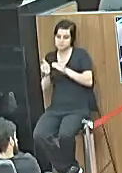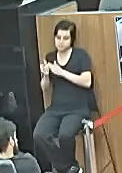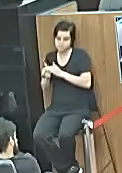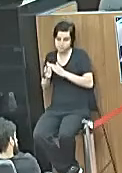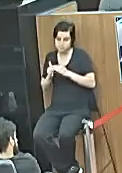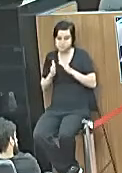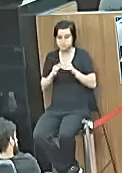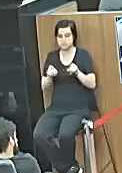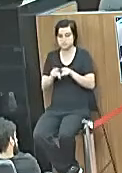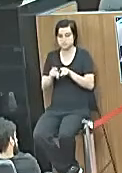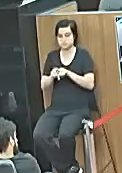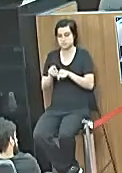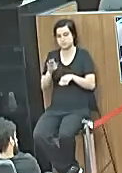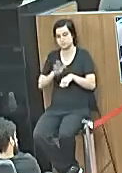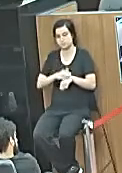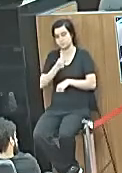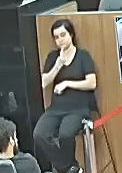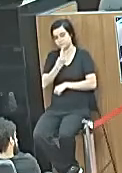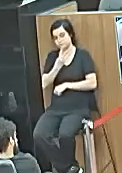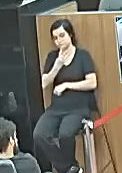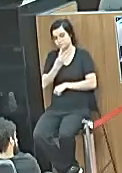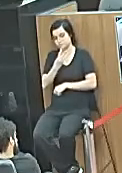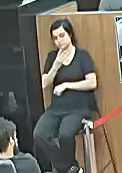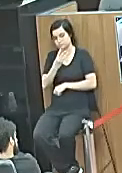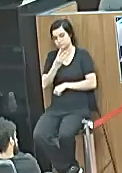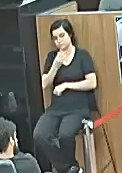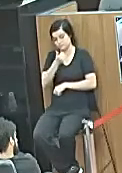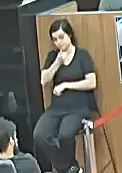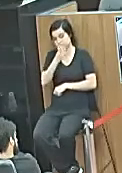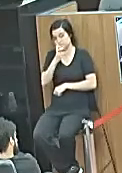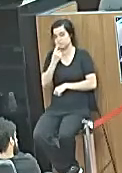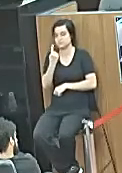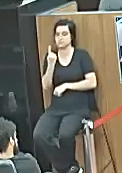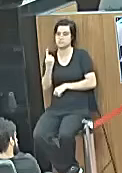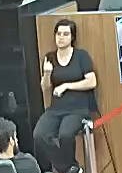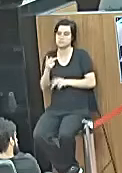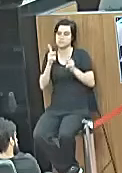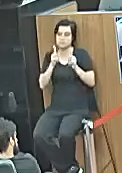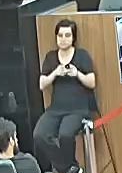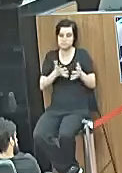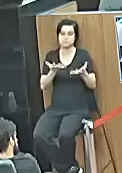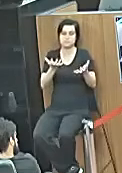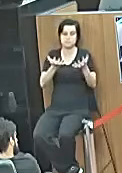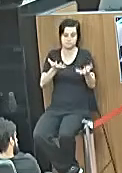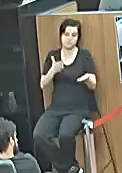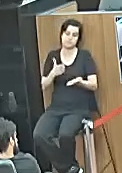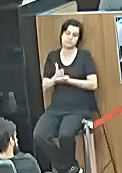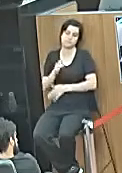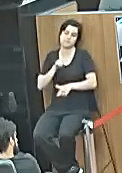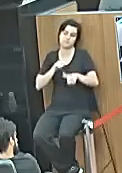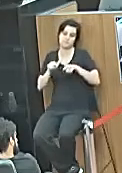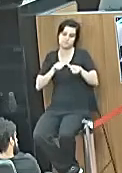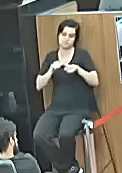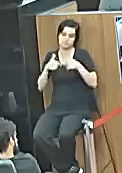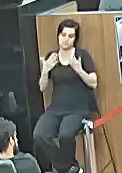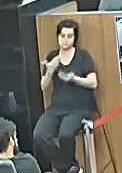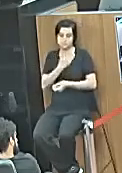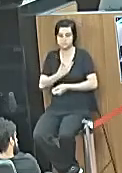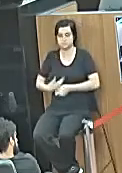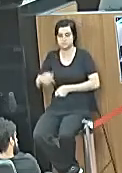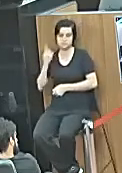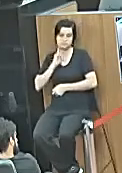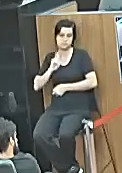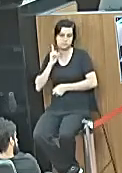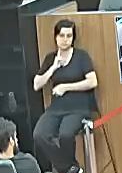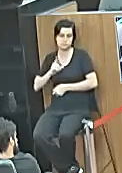os mais de 300 e os 151 candidatos aptos a serem nomeados imediatamente o governo de minas gerais já tem